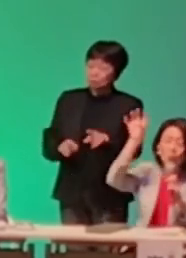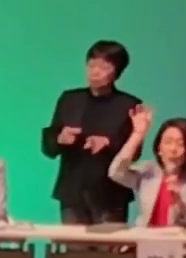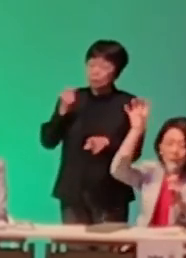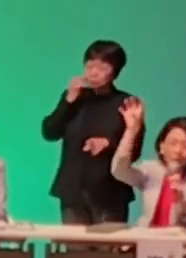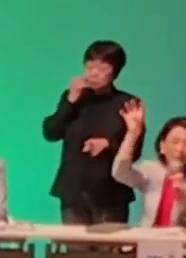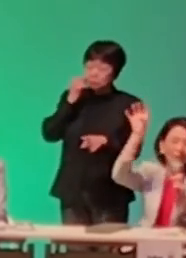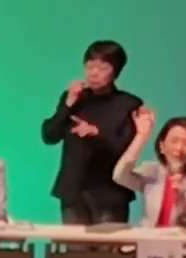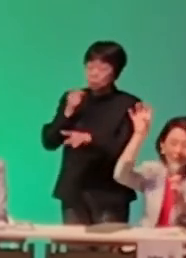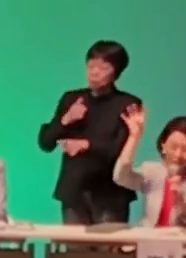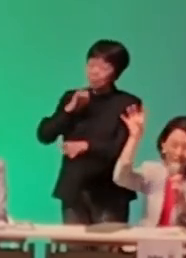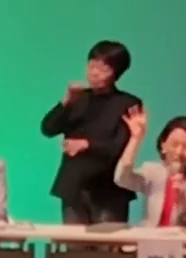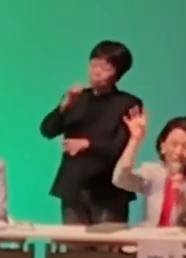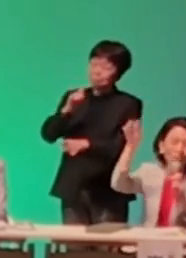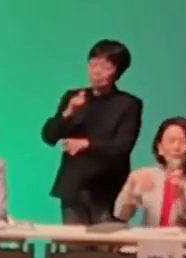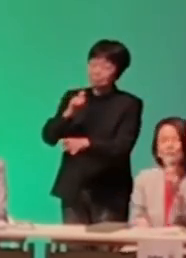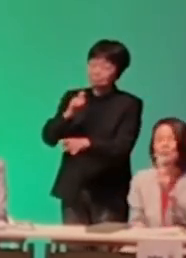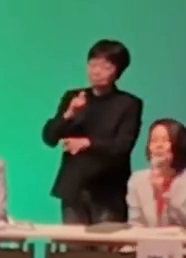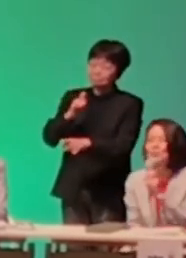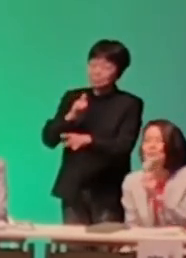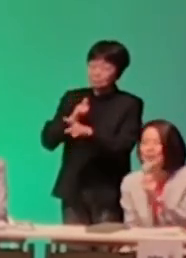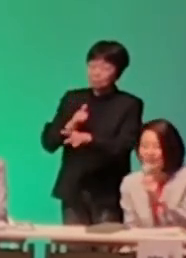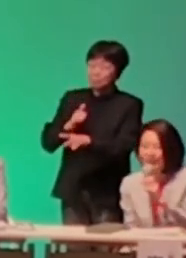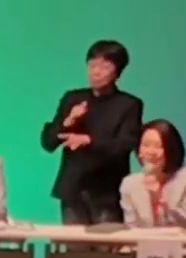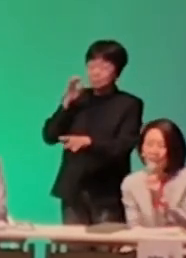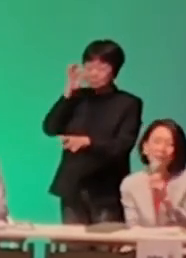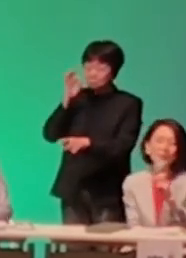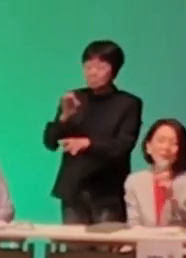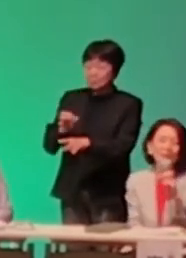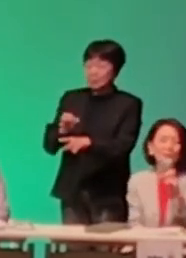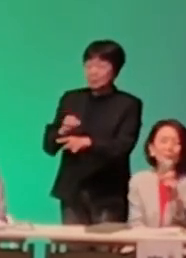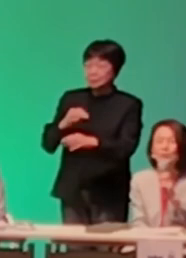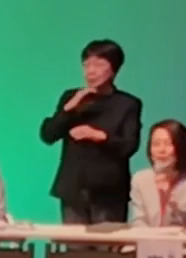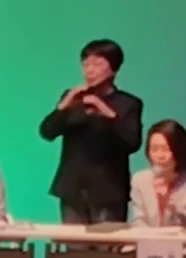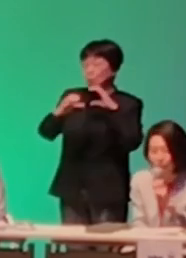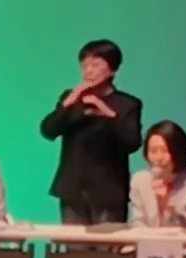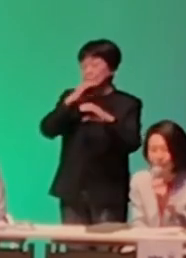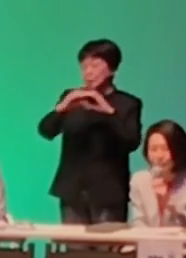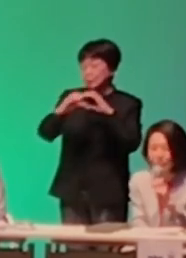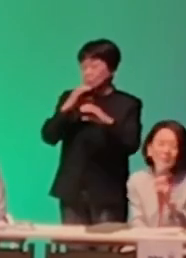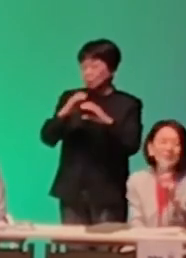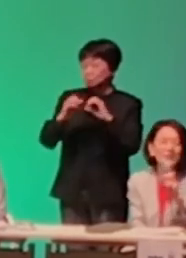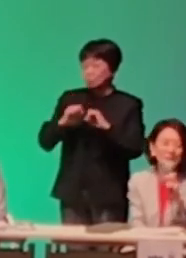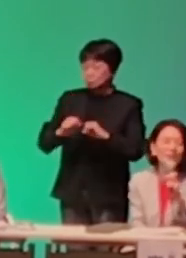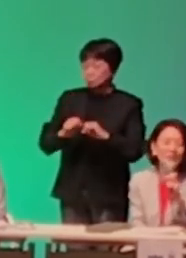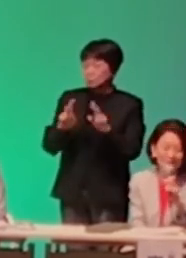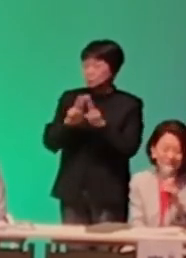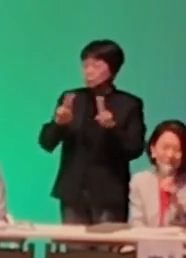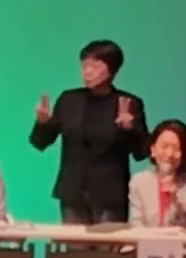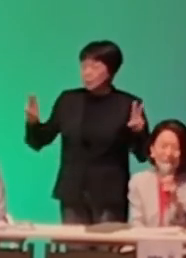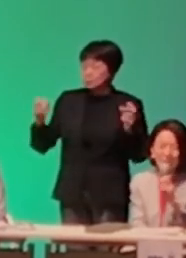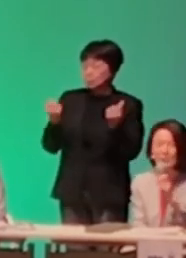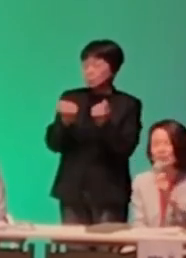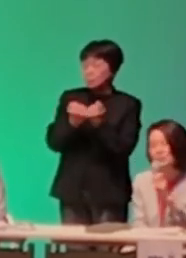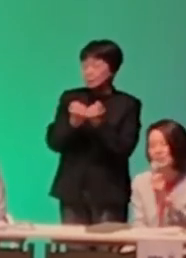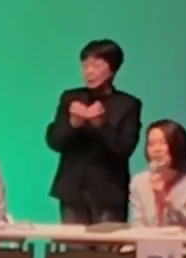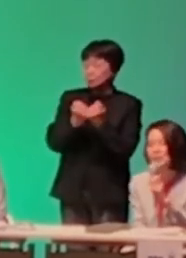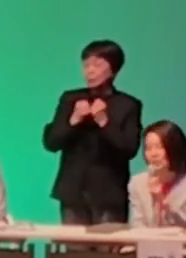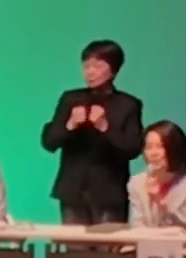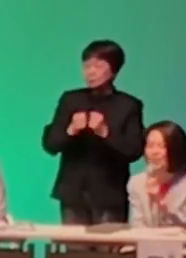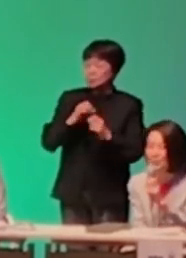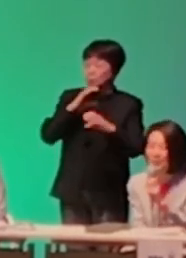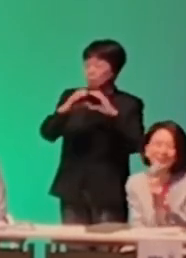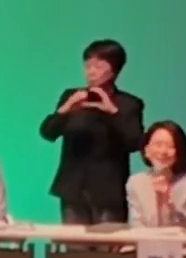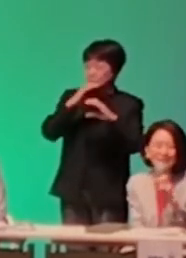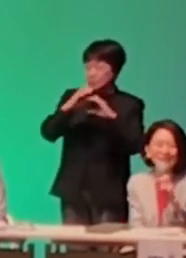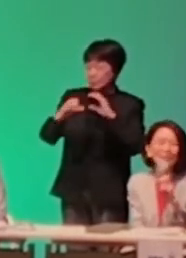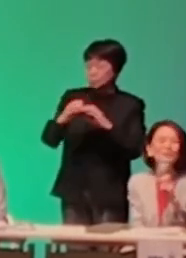でもここは得意だからできる、そういったところに目を向けてコミュニケーションを取っていく、ユニバーサルマナーを実践する、そういったコミュニケーションを